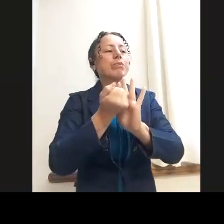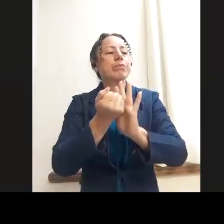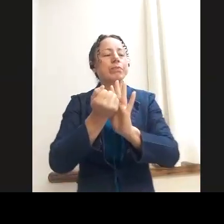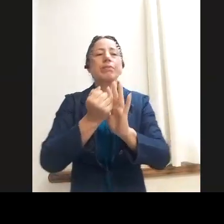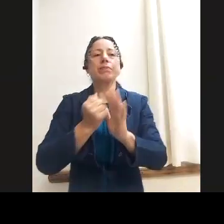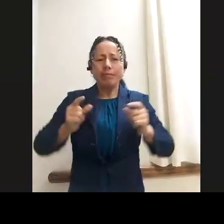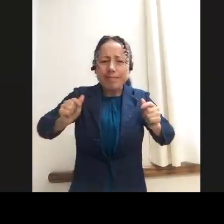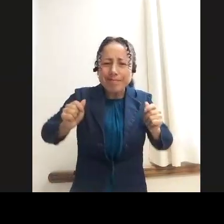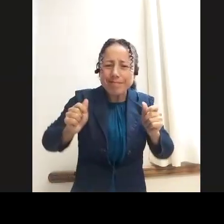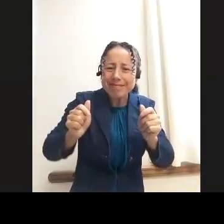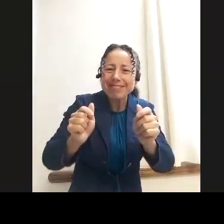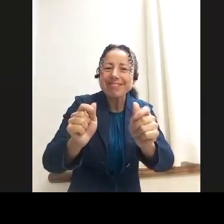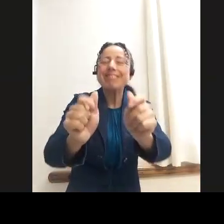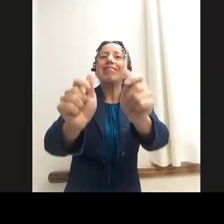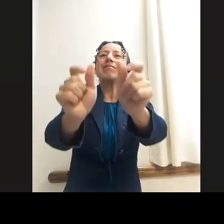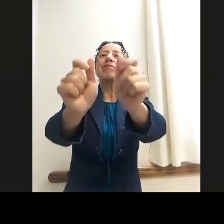As famílias